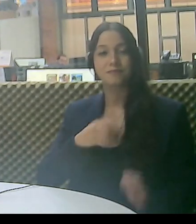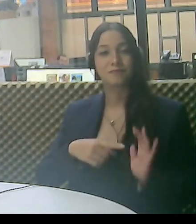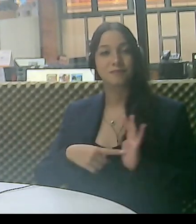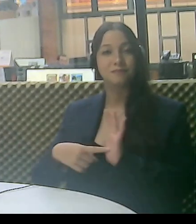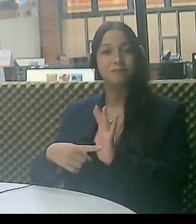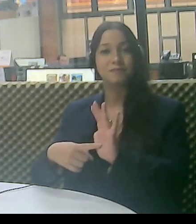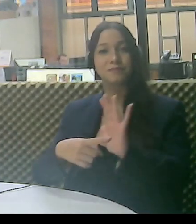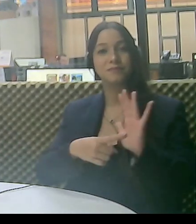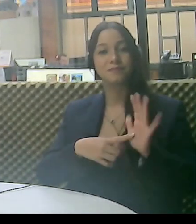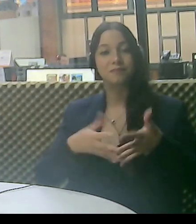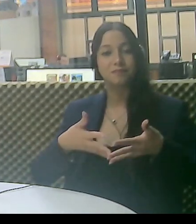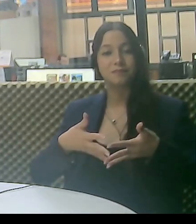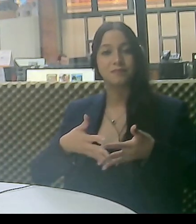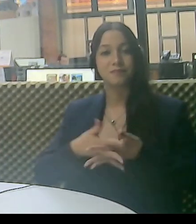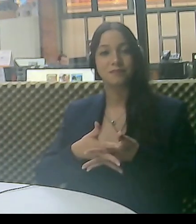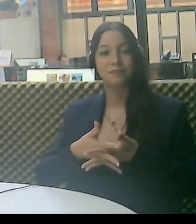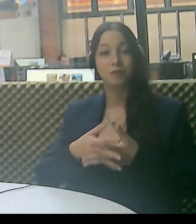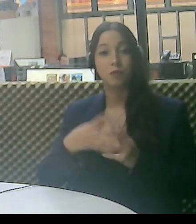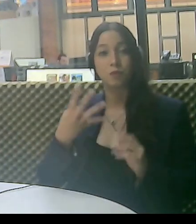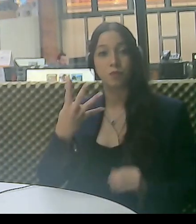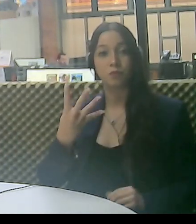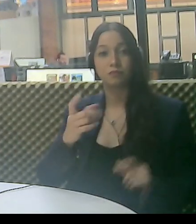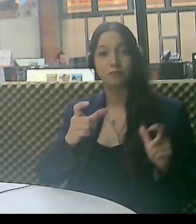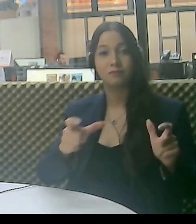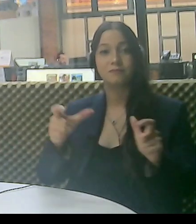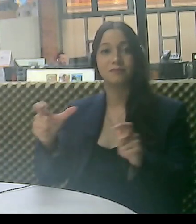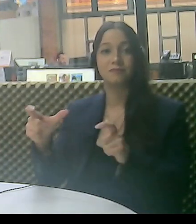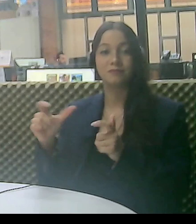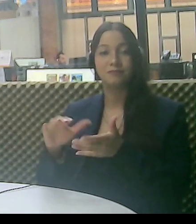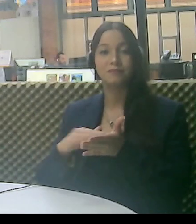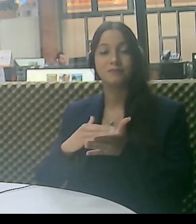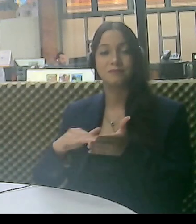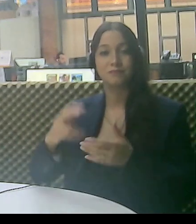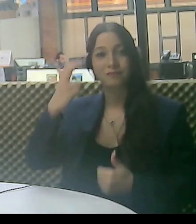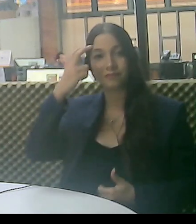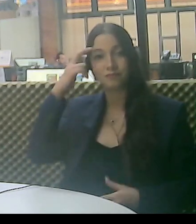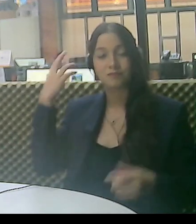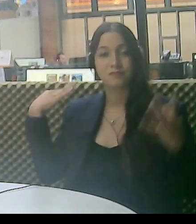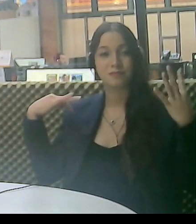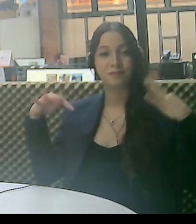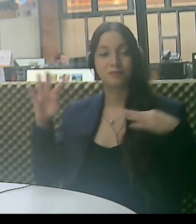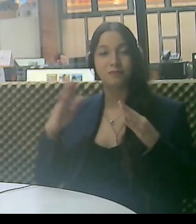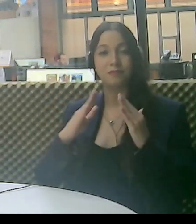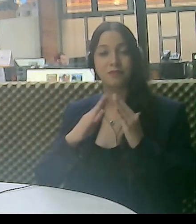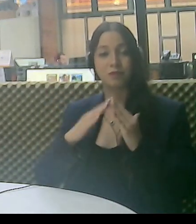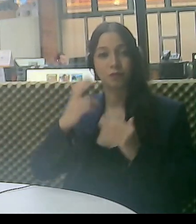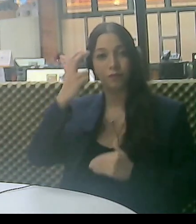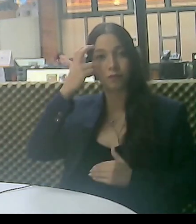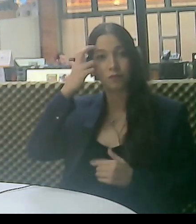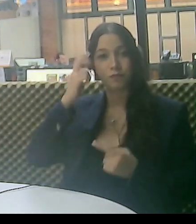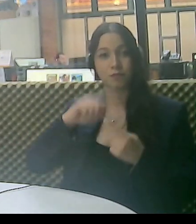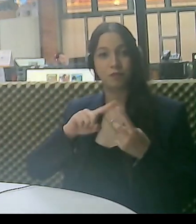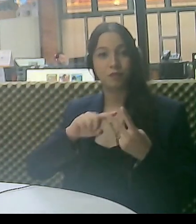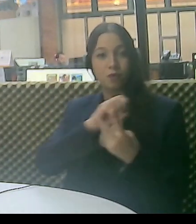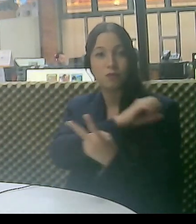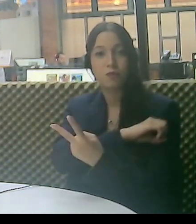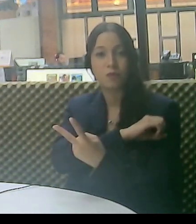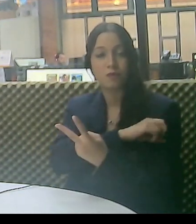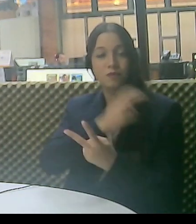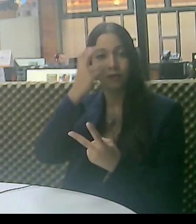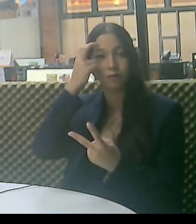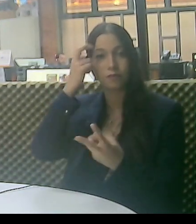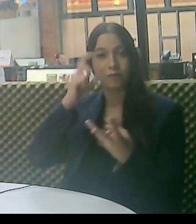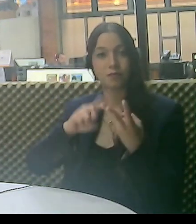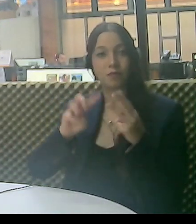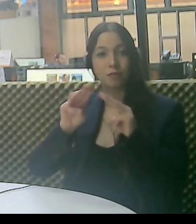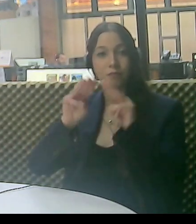segue acontecendo nos 4 espaços da Secretaria Municipal de Cultura e Turismo, que são a Casa da Cultura, a Oficina Cultural, o